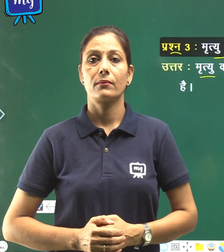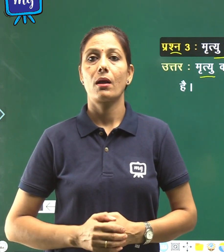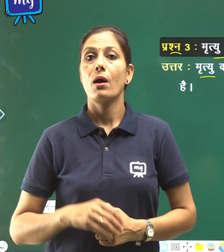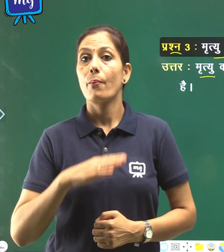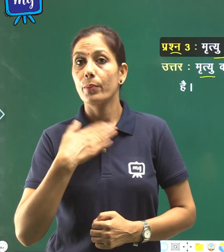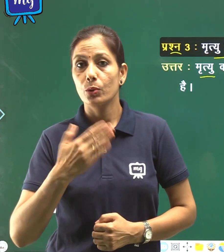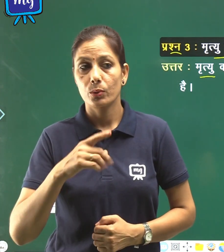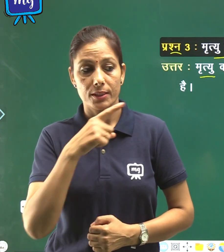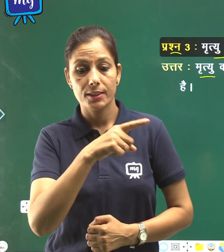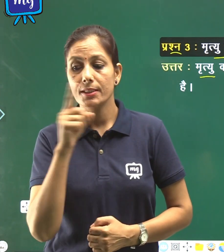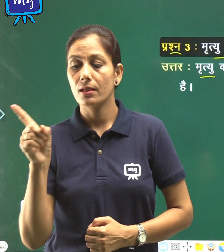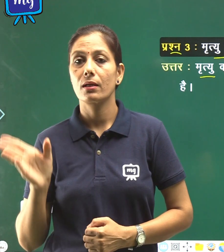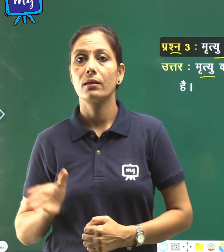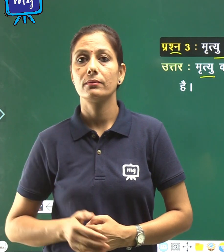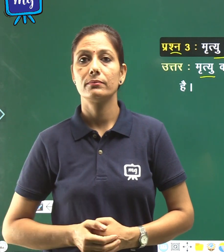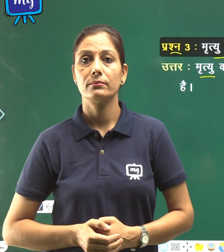दिशा